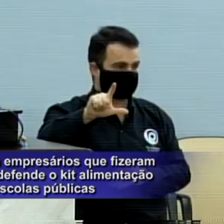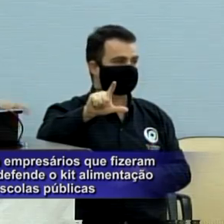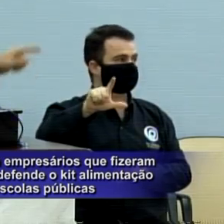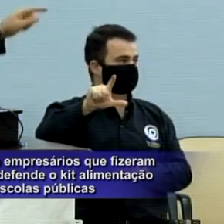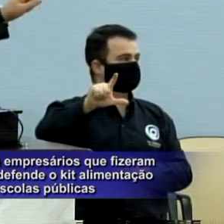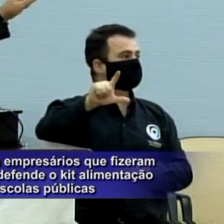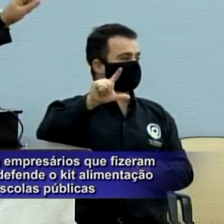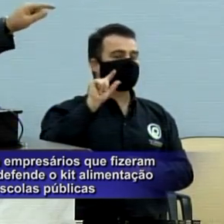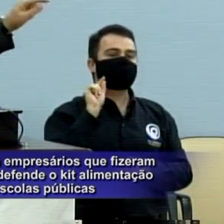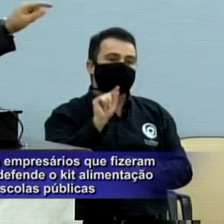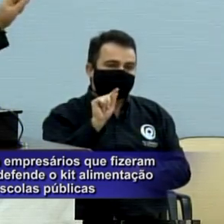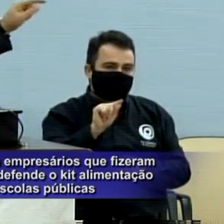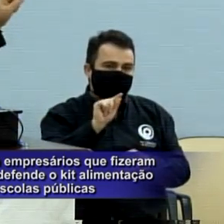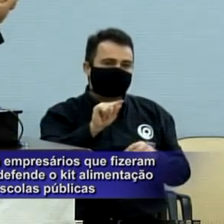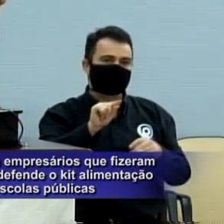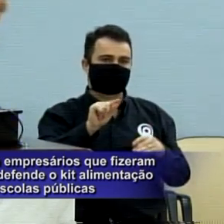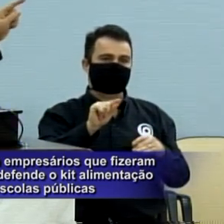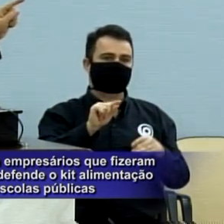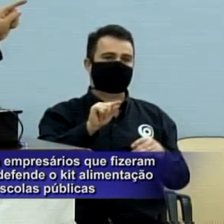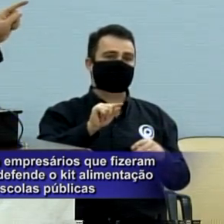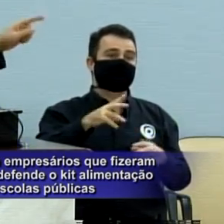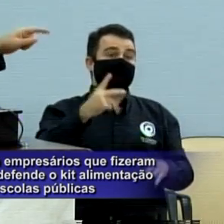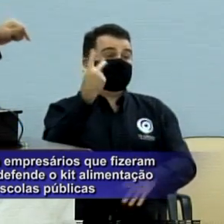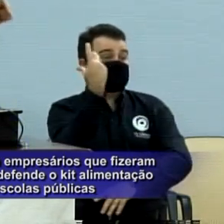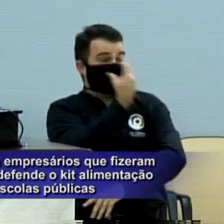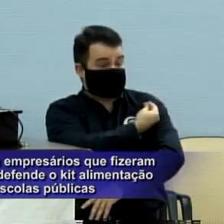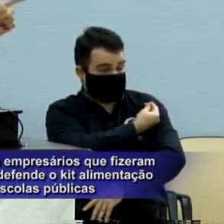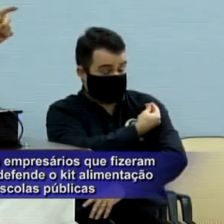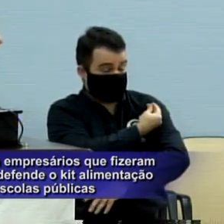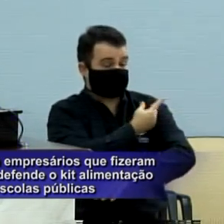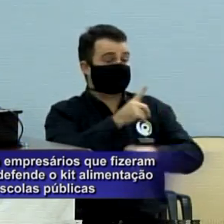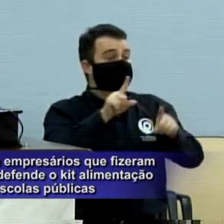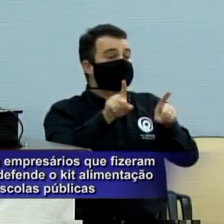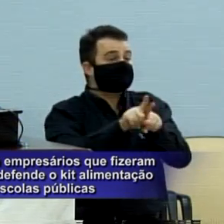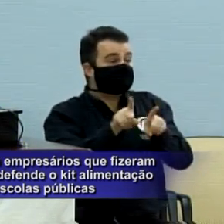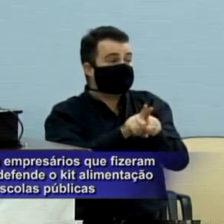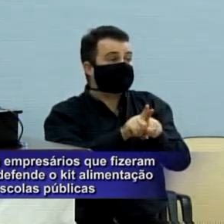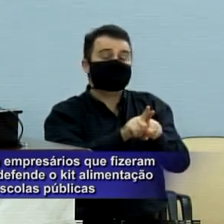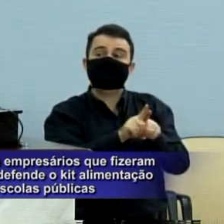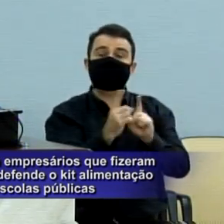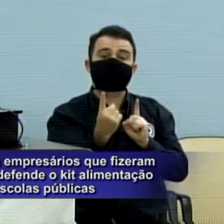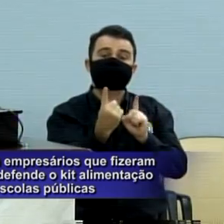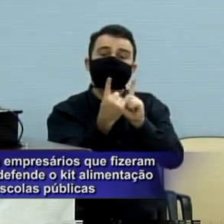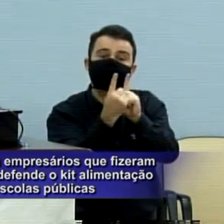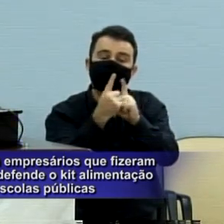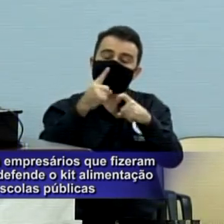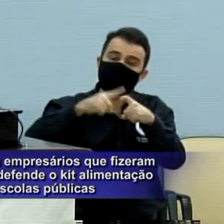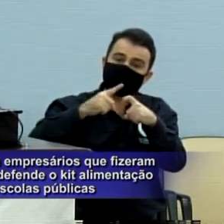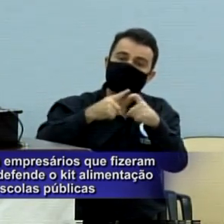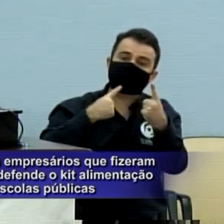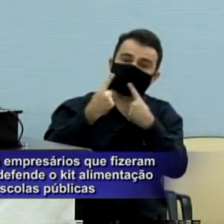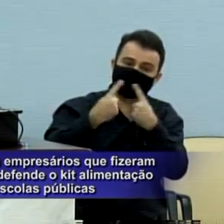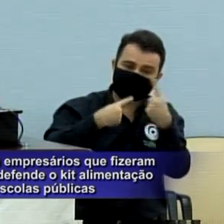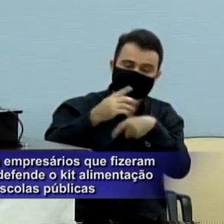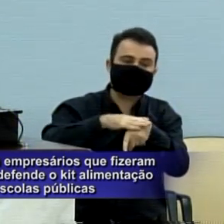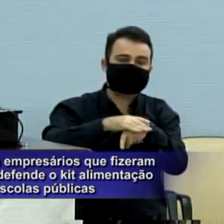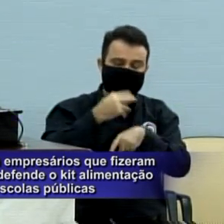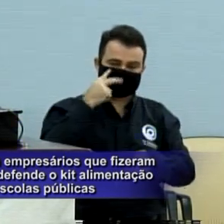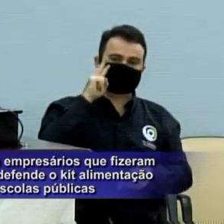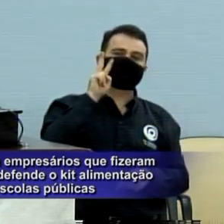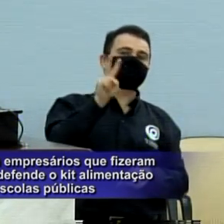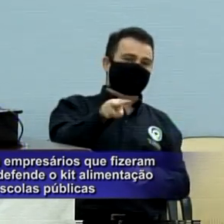às UBS, tanto para receber a vacina, quanto também para se utilizar dos serviços prestados pela UBS. Eu acho sim